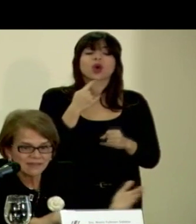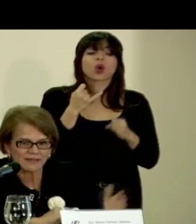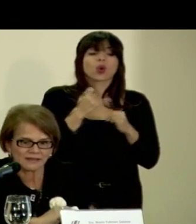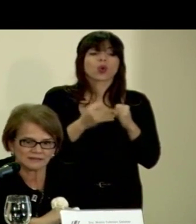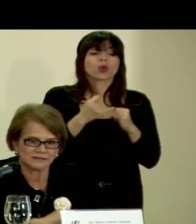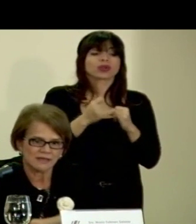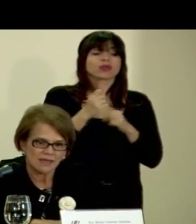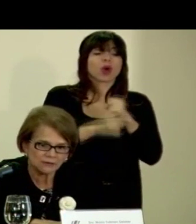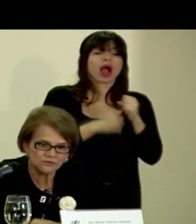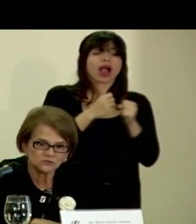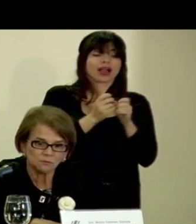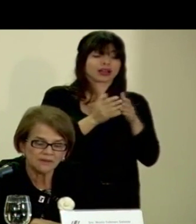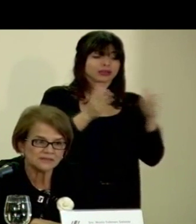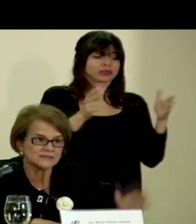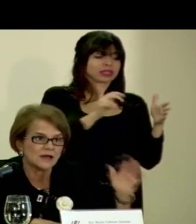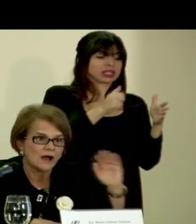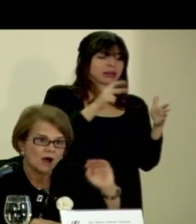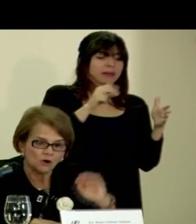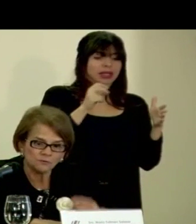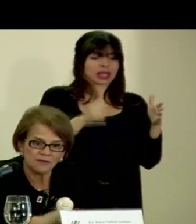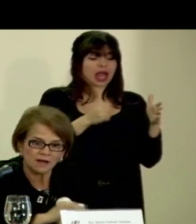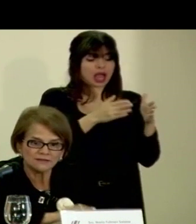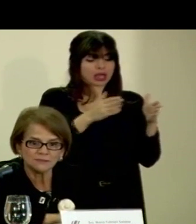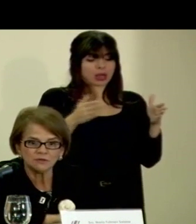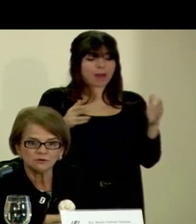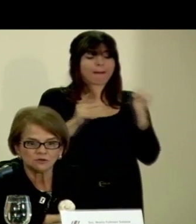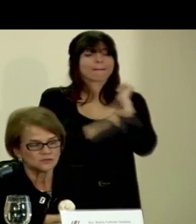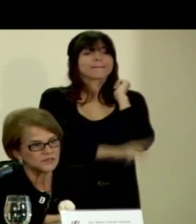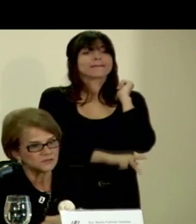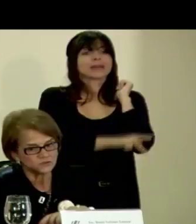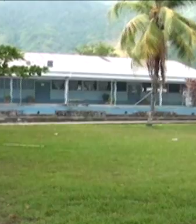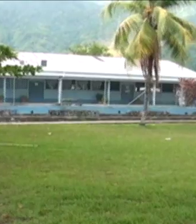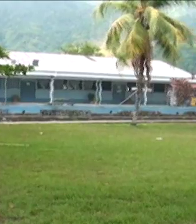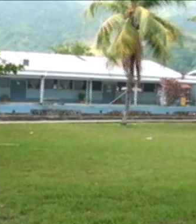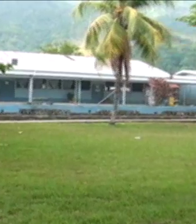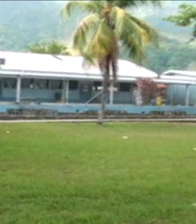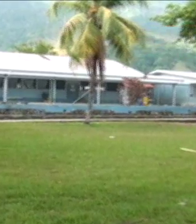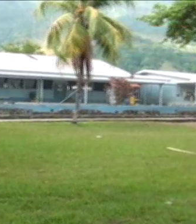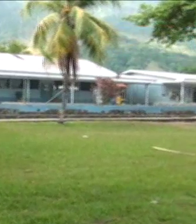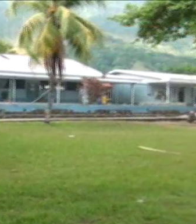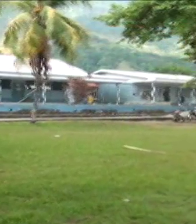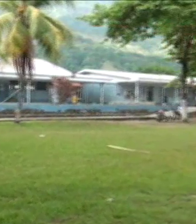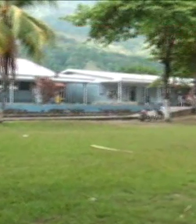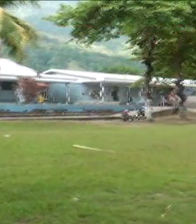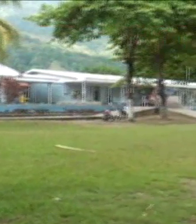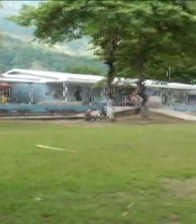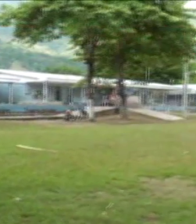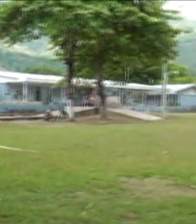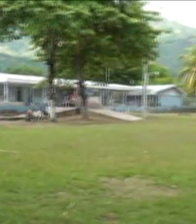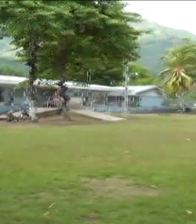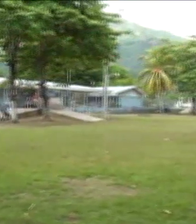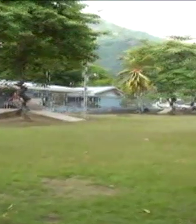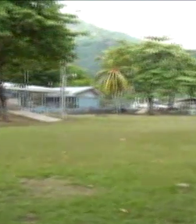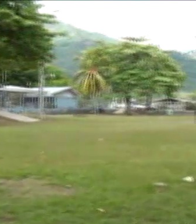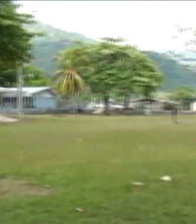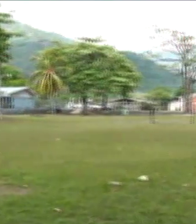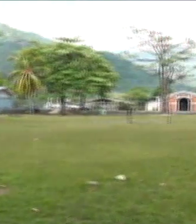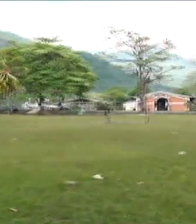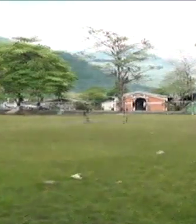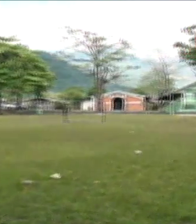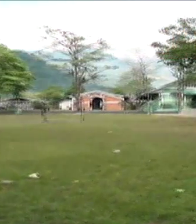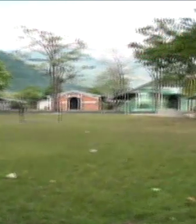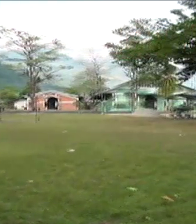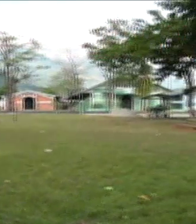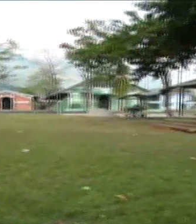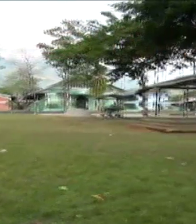últimas décadas en nuestro país han disminuido los delitos contra la propiedad, pero han aumentado los homicidios, han